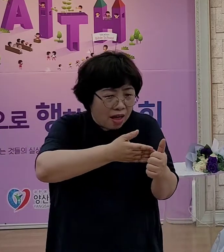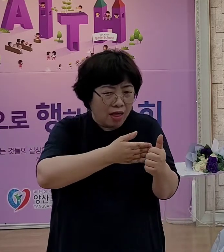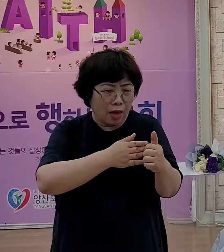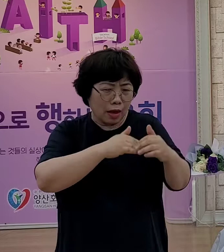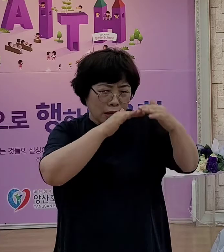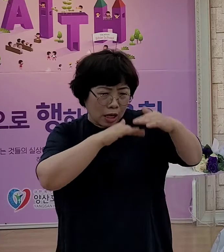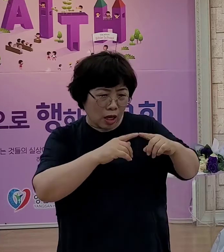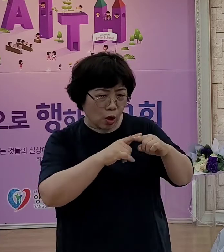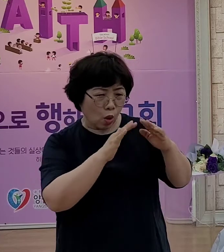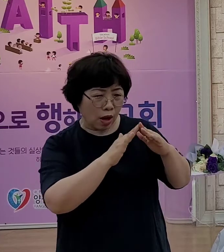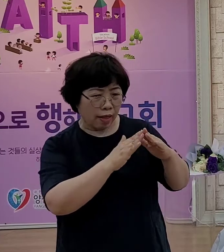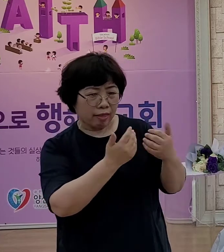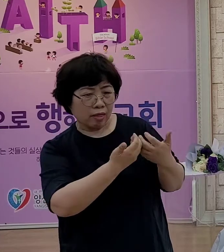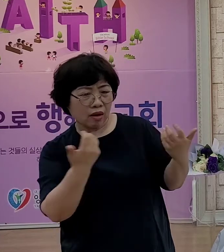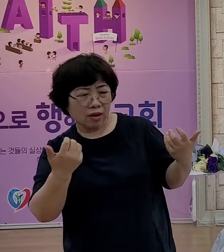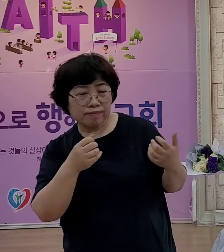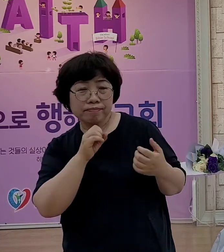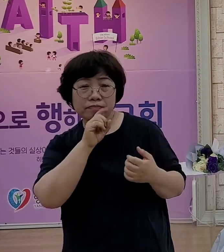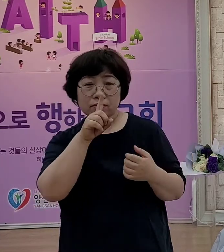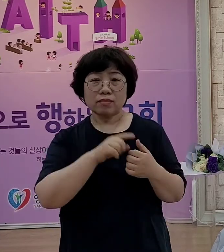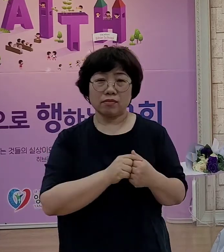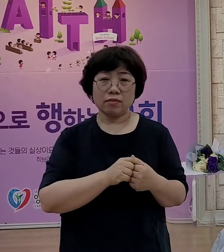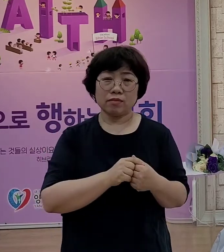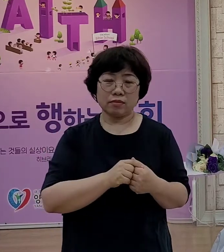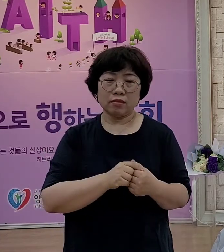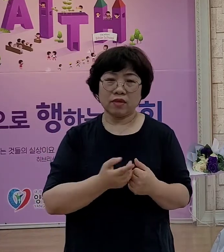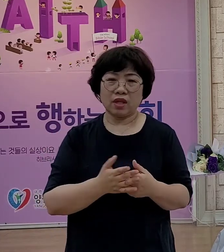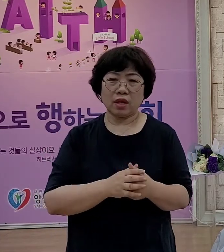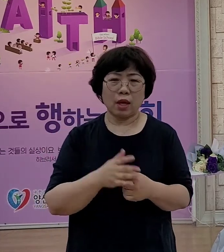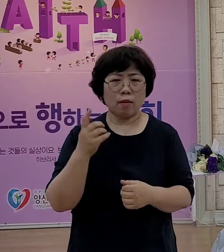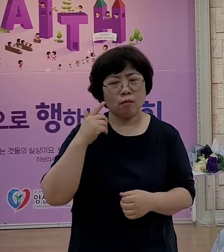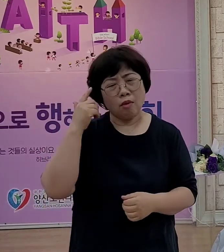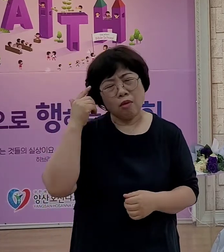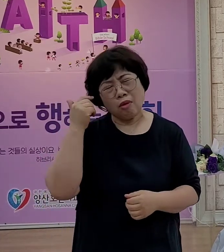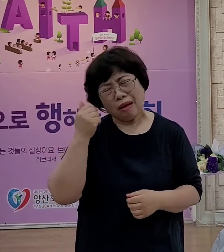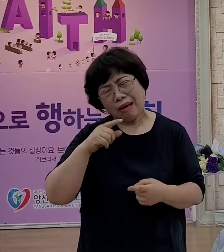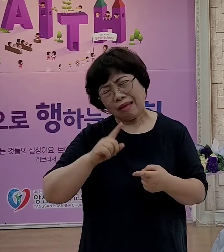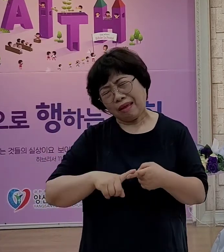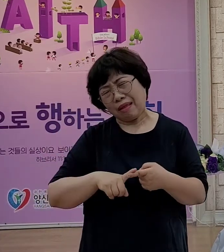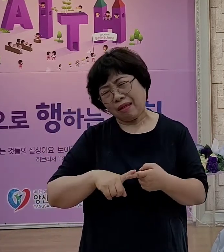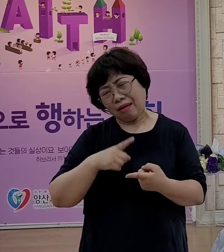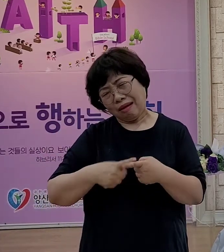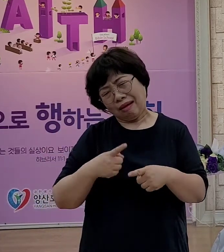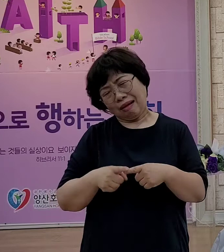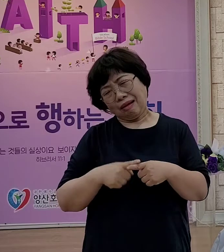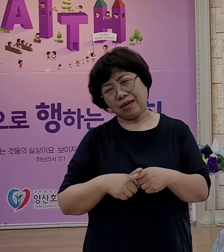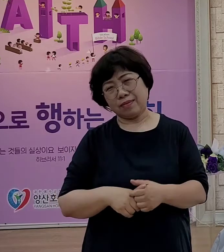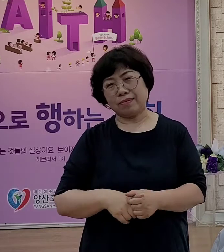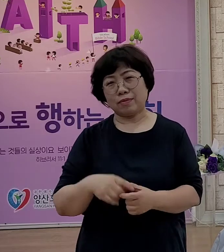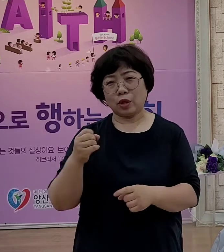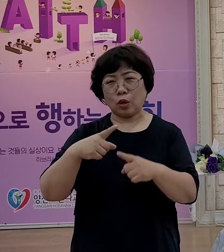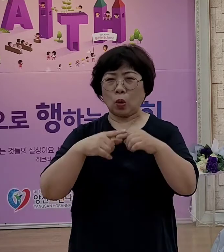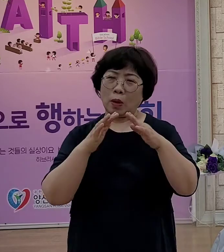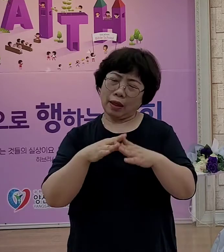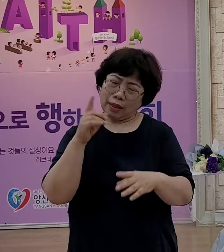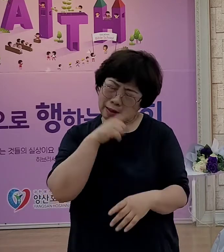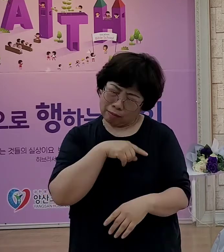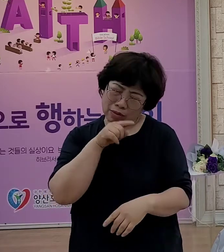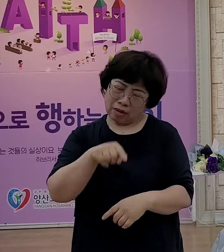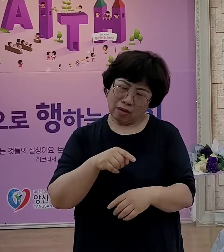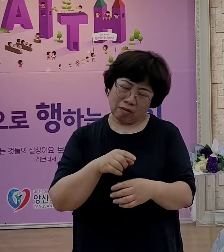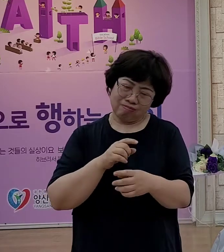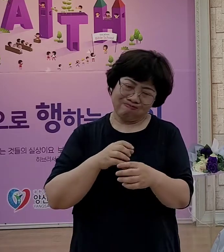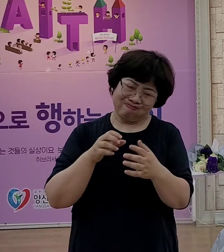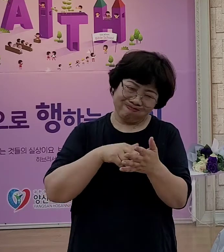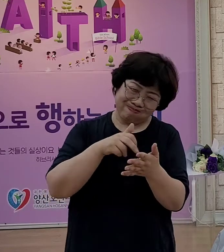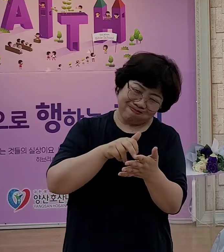분의 대부분의 공통적인 특징이 뭐냐면 목사가 뭐가 안 좋고 교회가 뭐가 안 좋고 막 그런